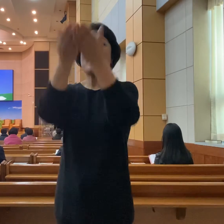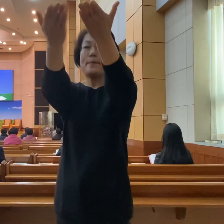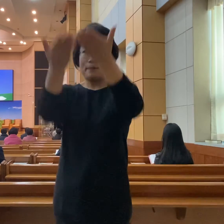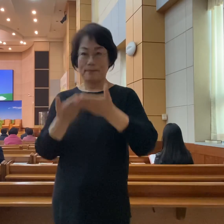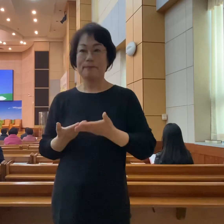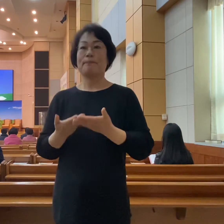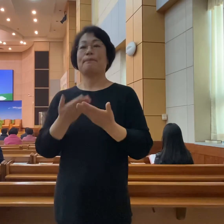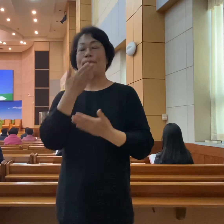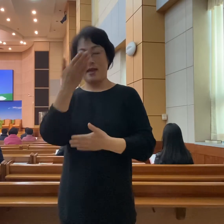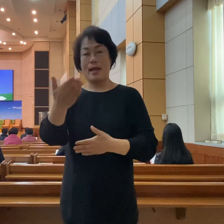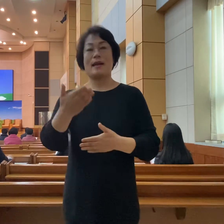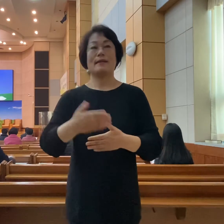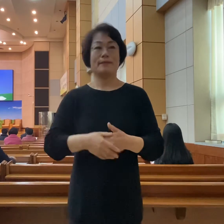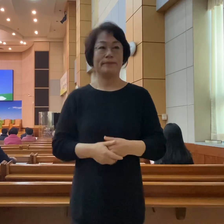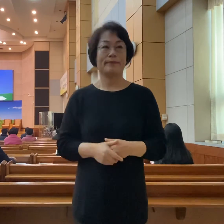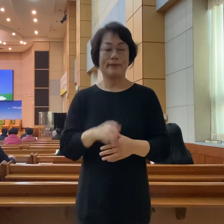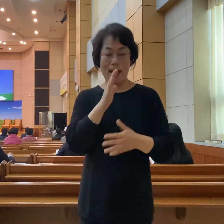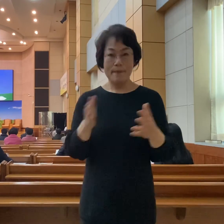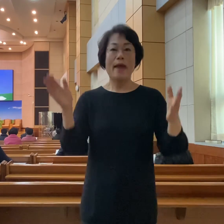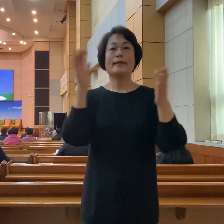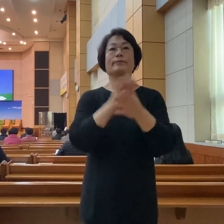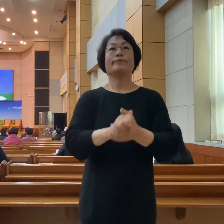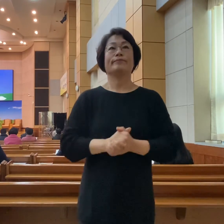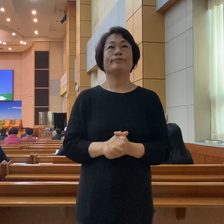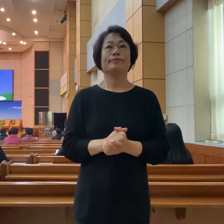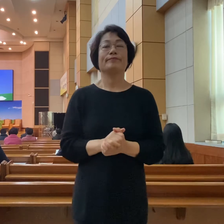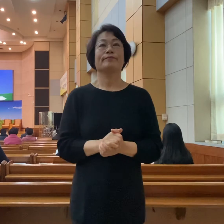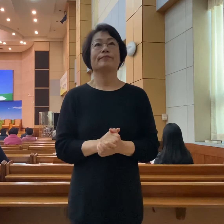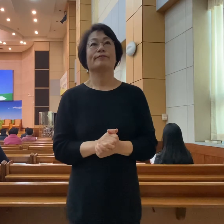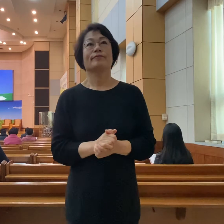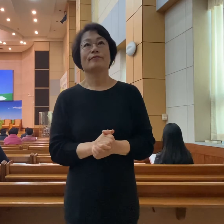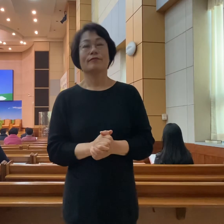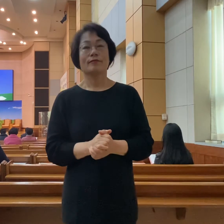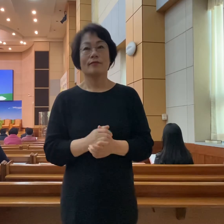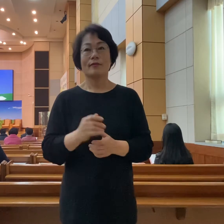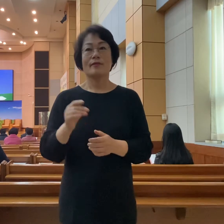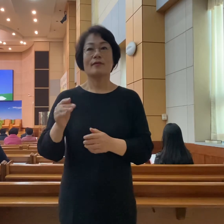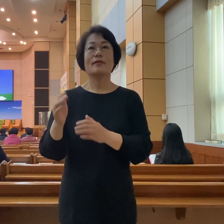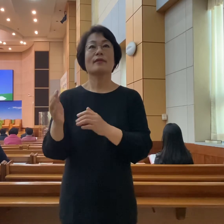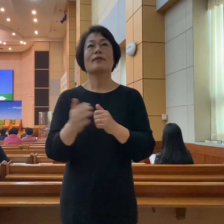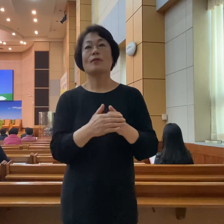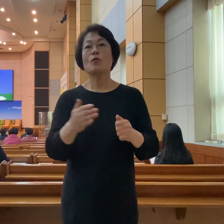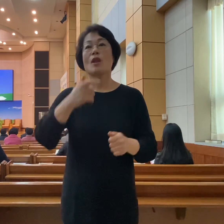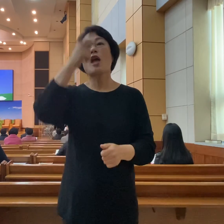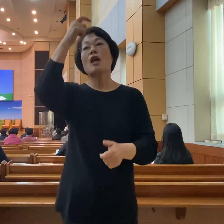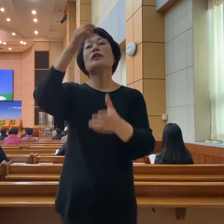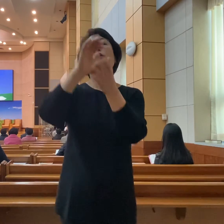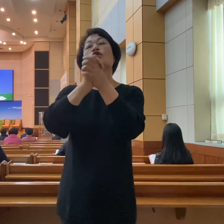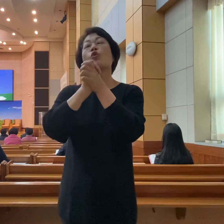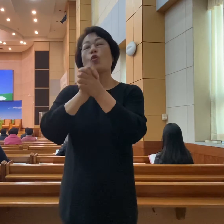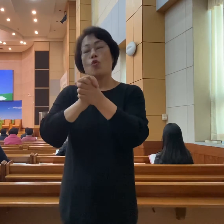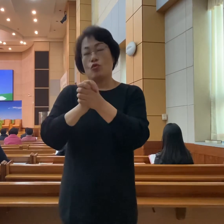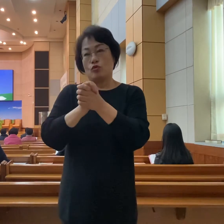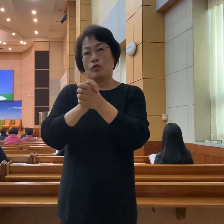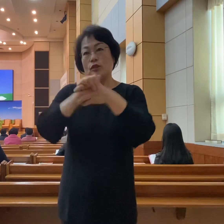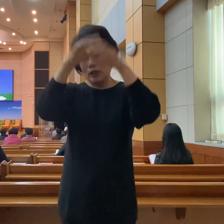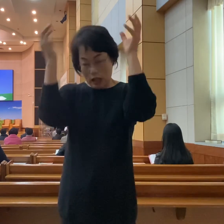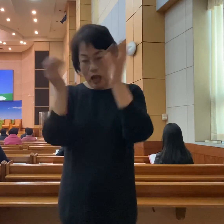응답받습니다. 할렐루야. 그 기도 안 하는 사람이 어디 있습니까?